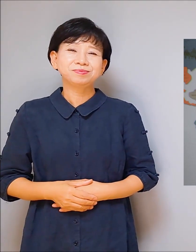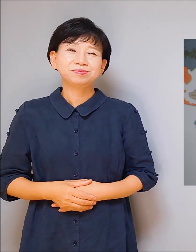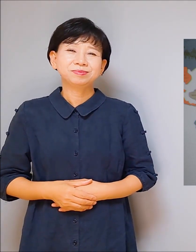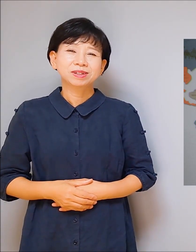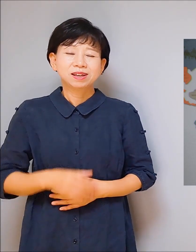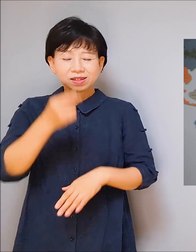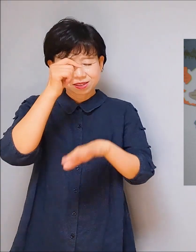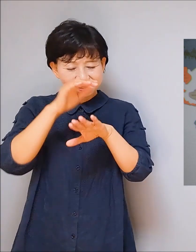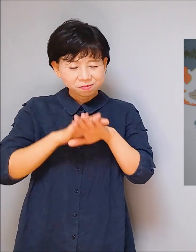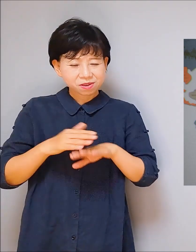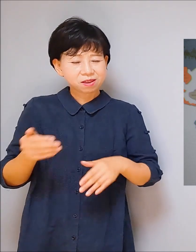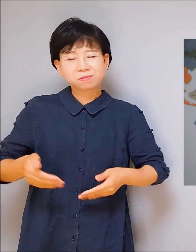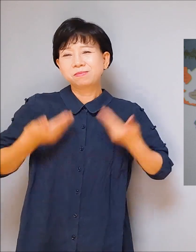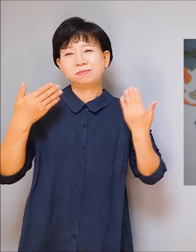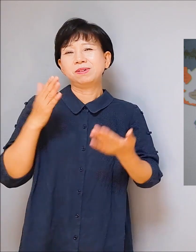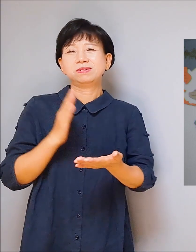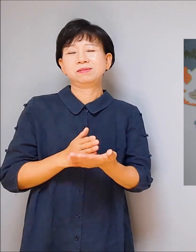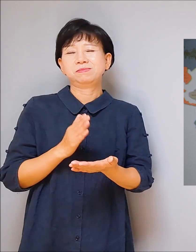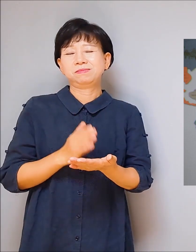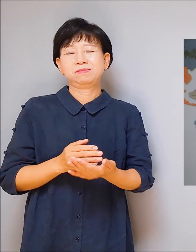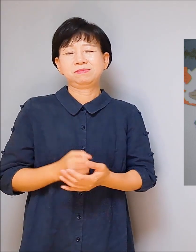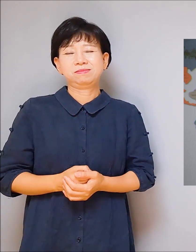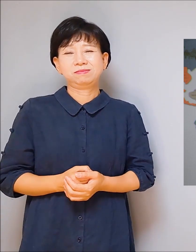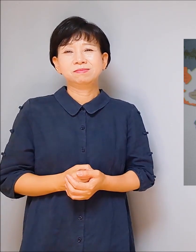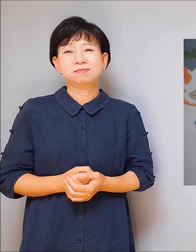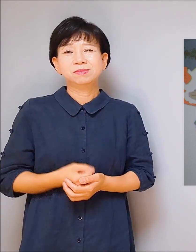예배를 소홀히 여기지 맙시다.